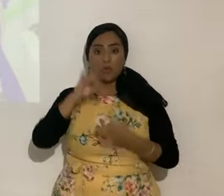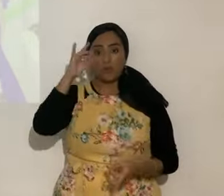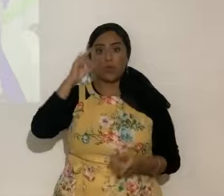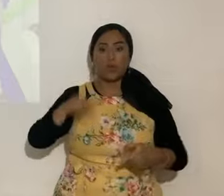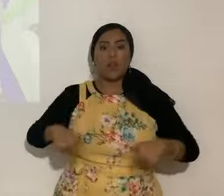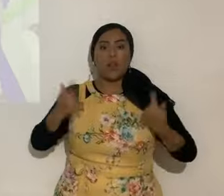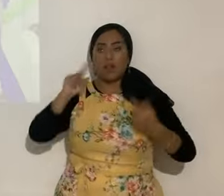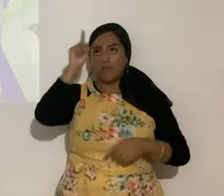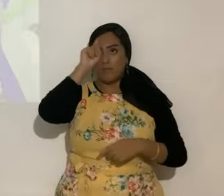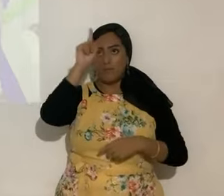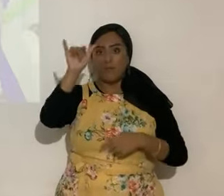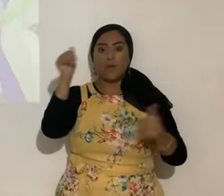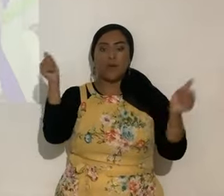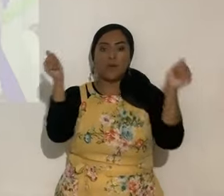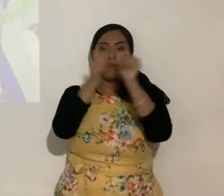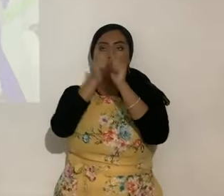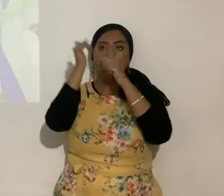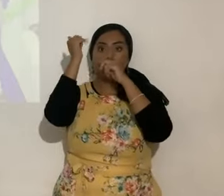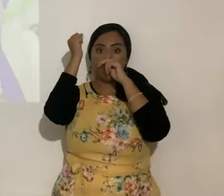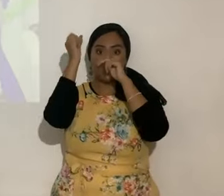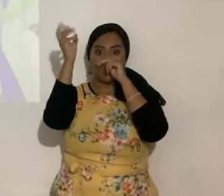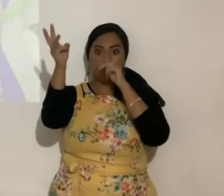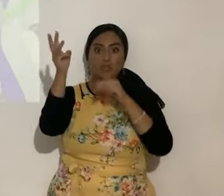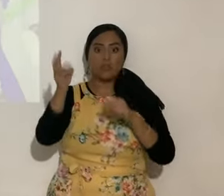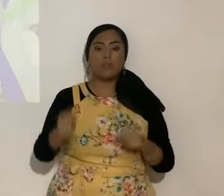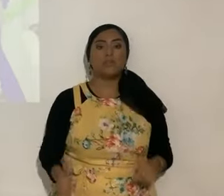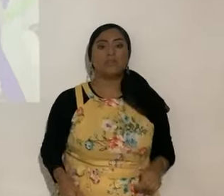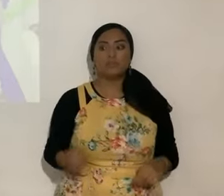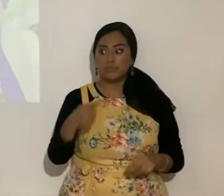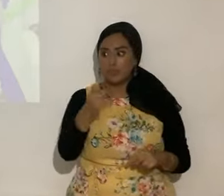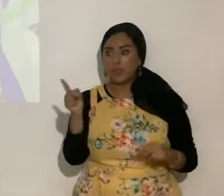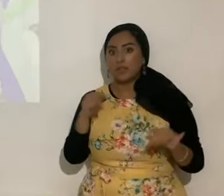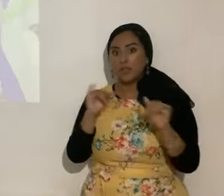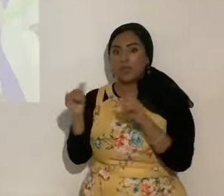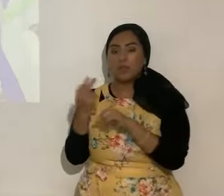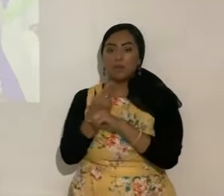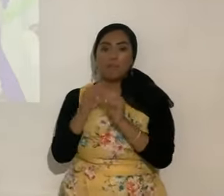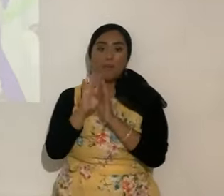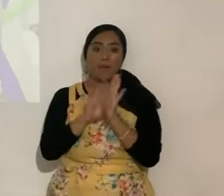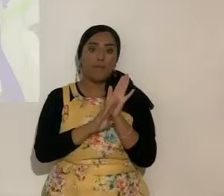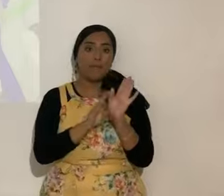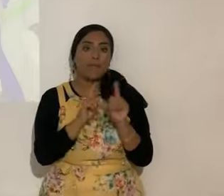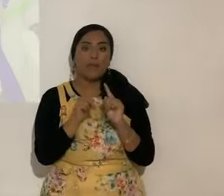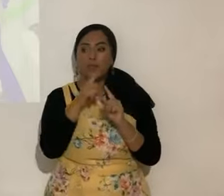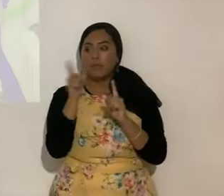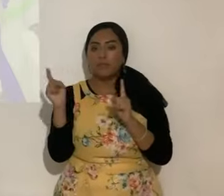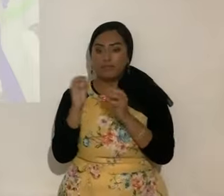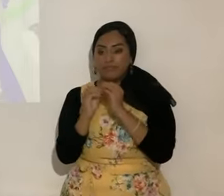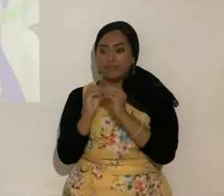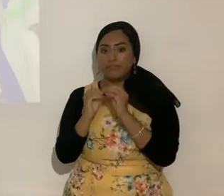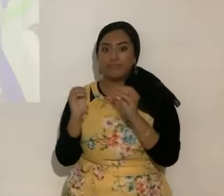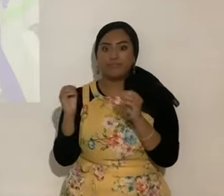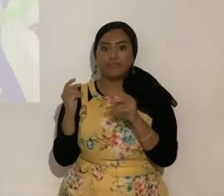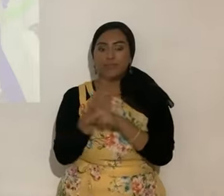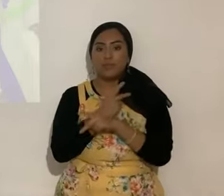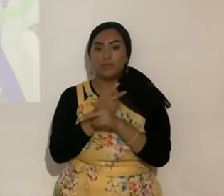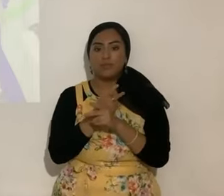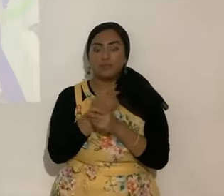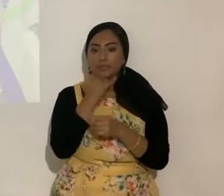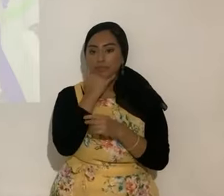Yahshua, según la Biblia, ellos también manejan Biblia, pero está alterada totalmente, entonces,